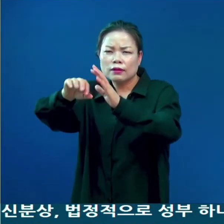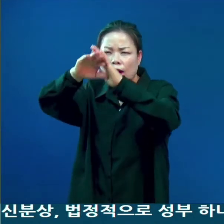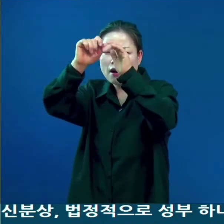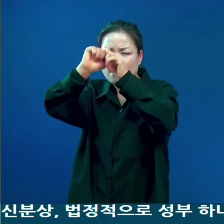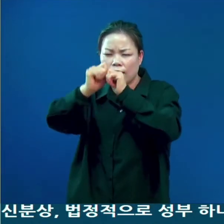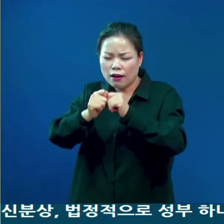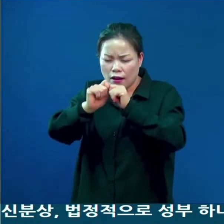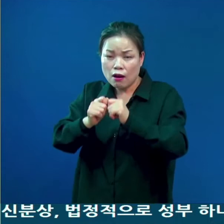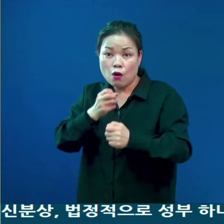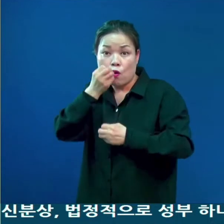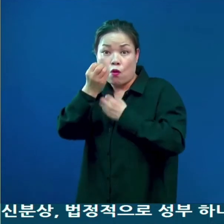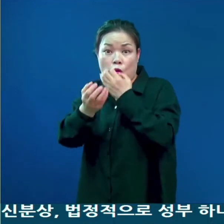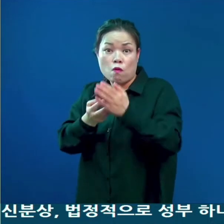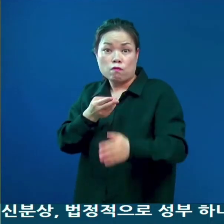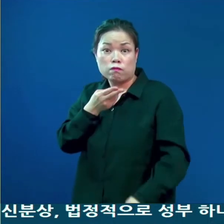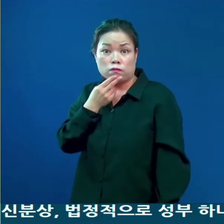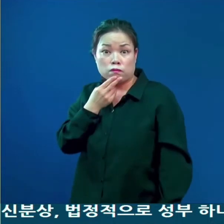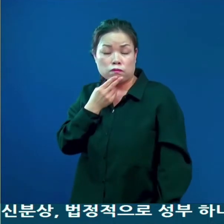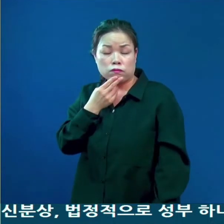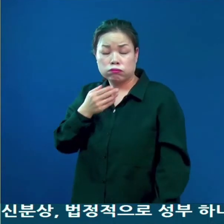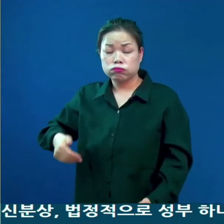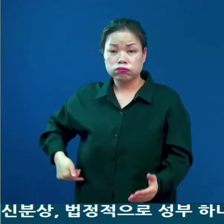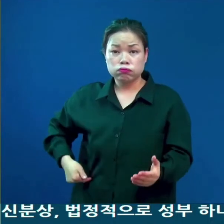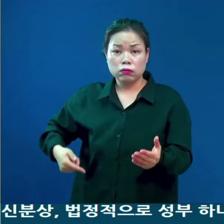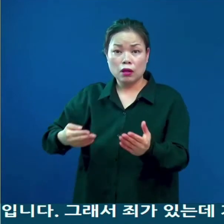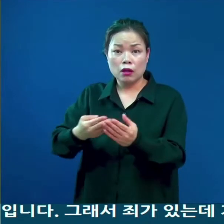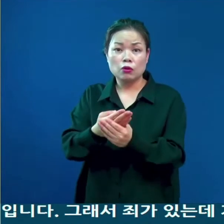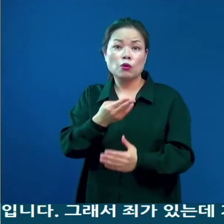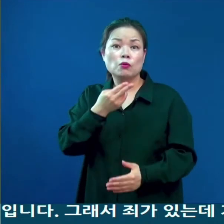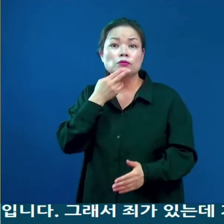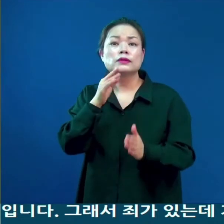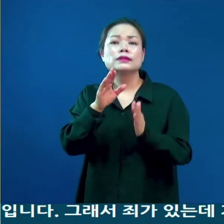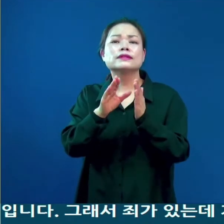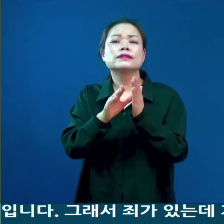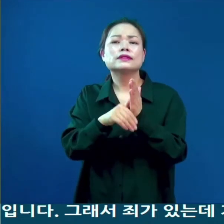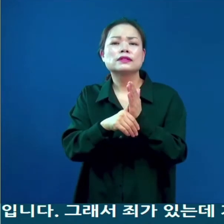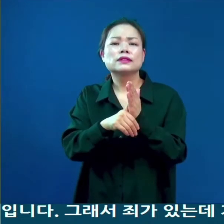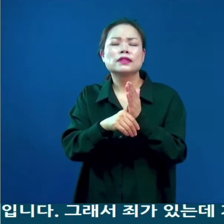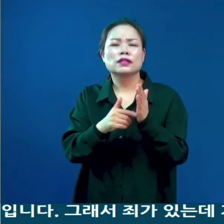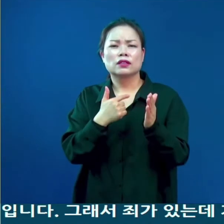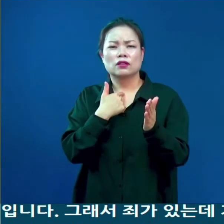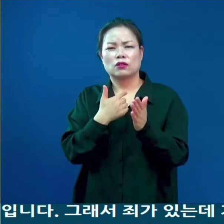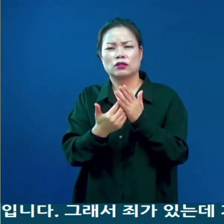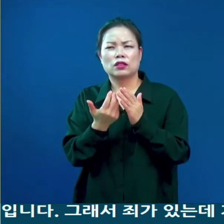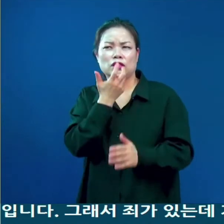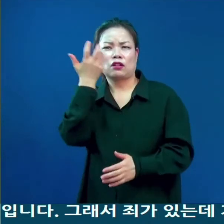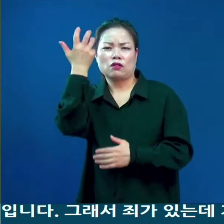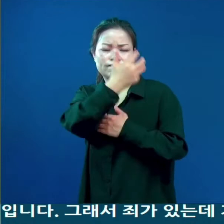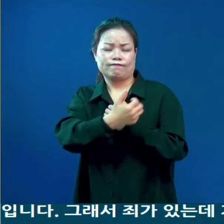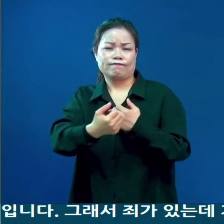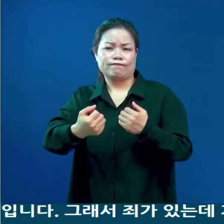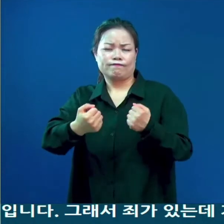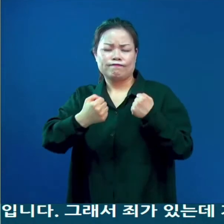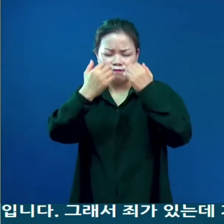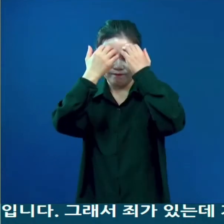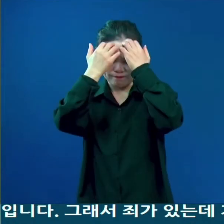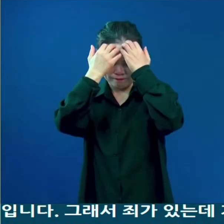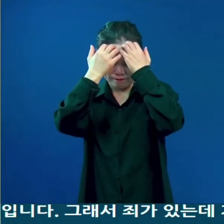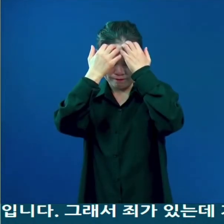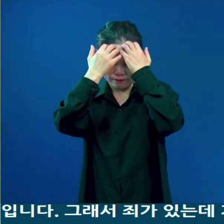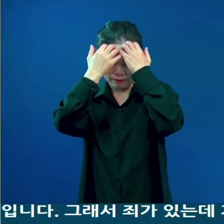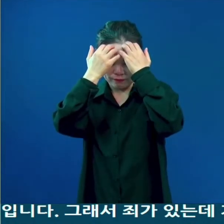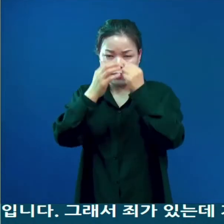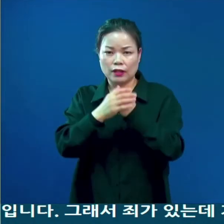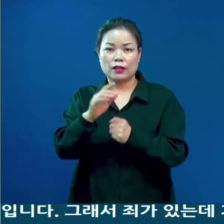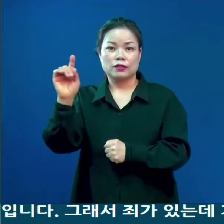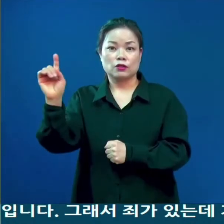내어놓고 토설하지 않고 회개하지 않았을 때에 겪게 되는 그 영육간의 고통을 다윗은